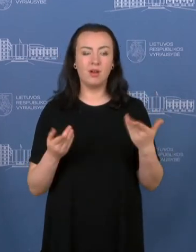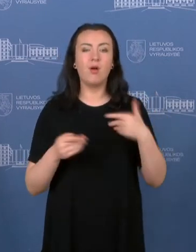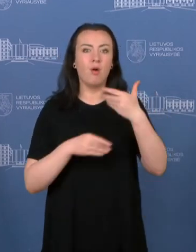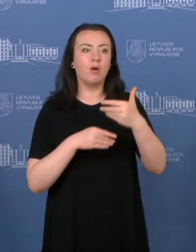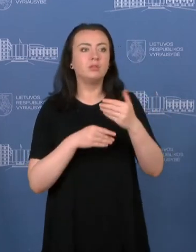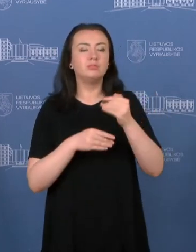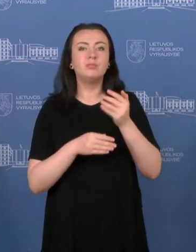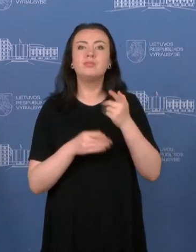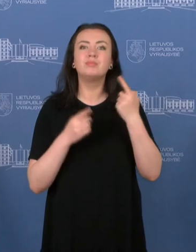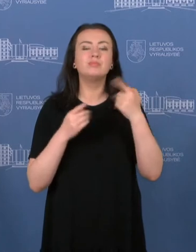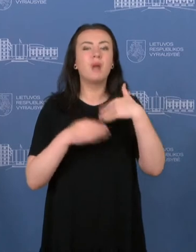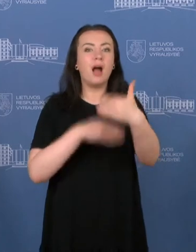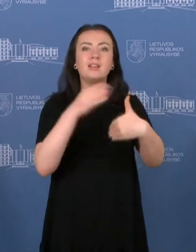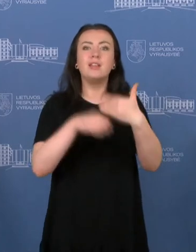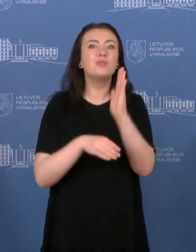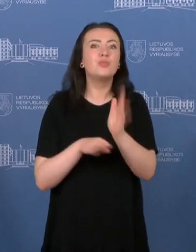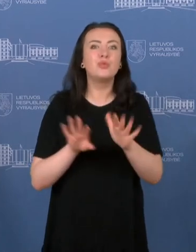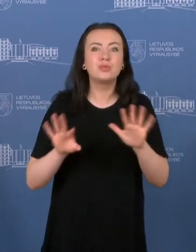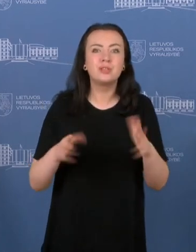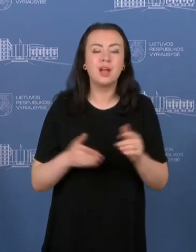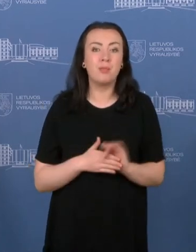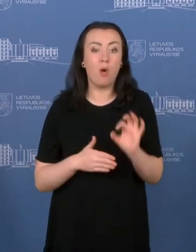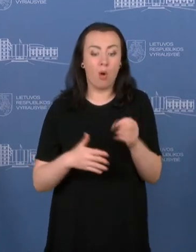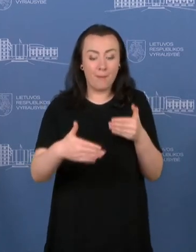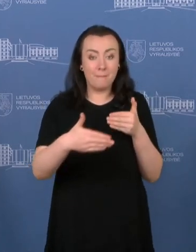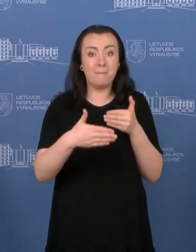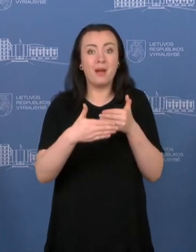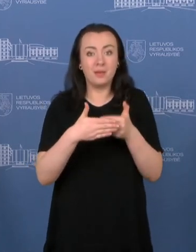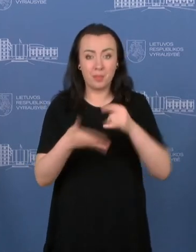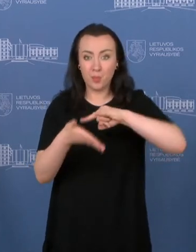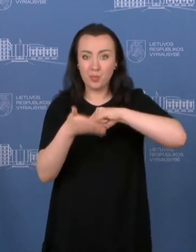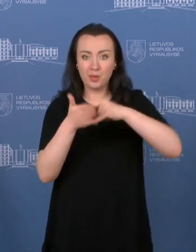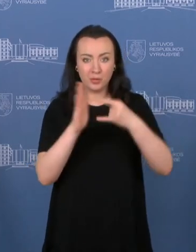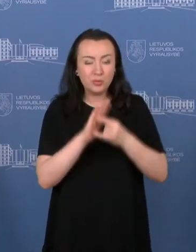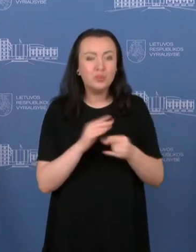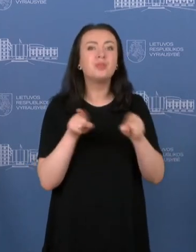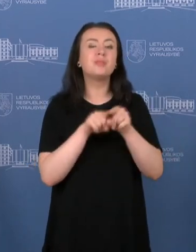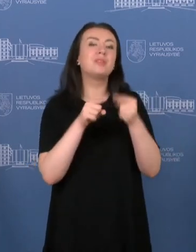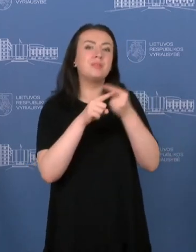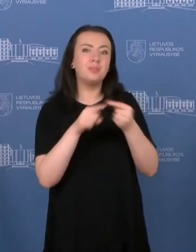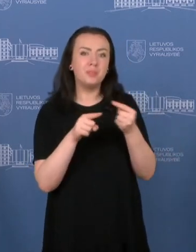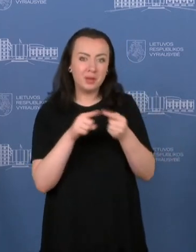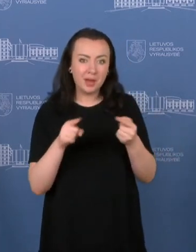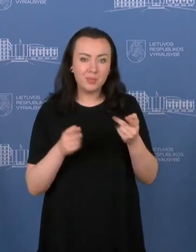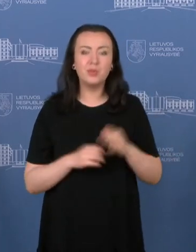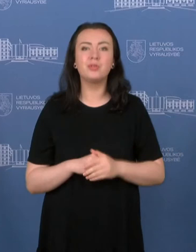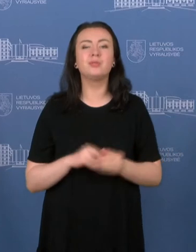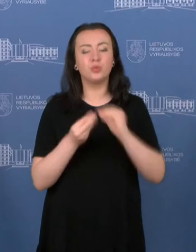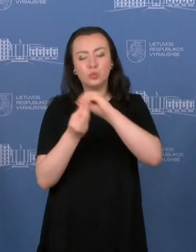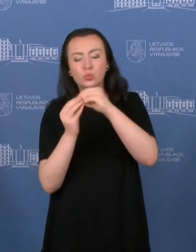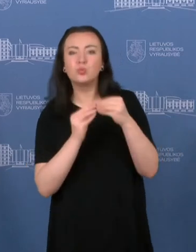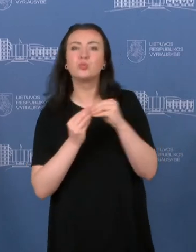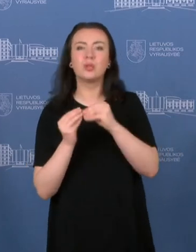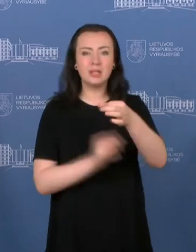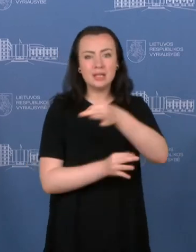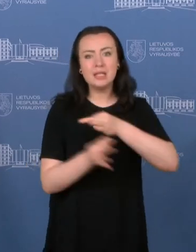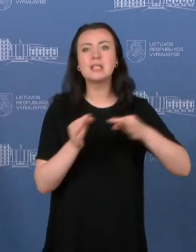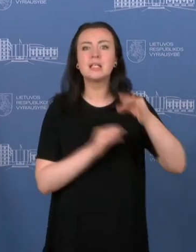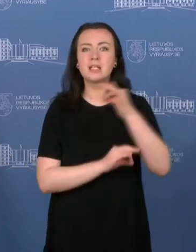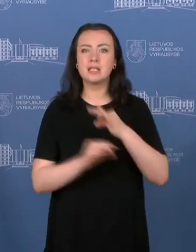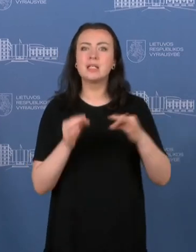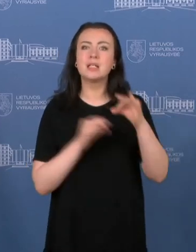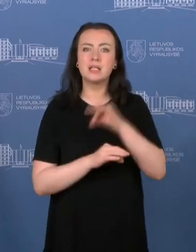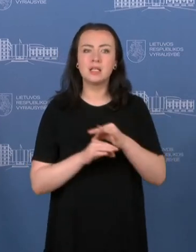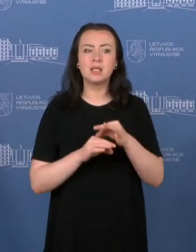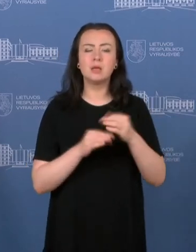toliaregiškus tikslus. Tačiau dėl artimiausių planų ir priemonių derybos ir diskusijos tęsis jau